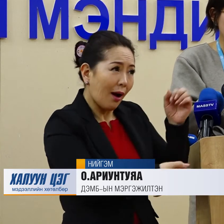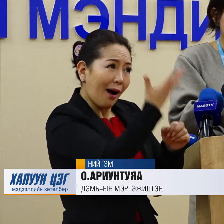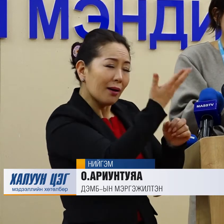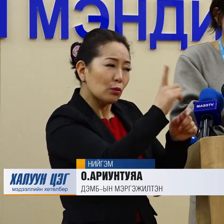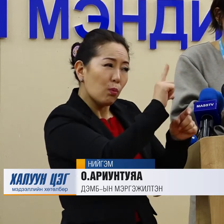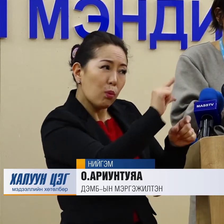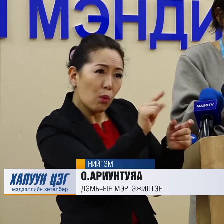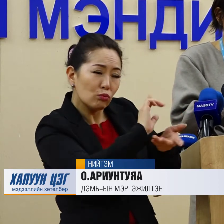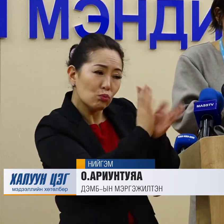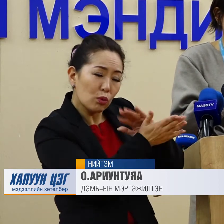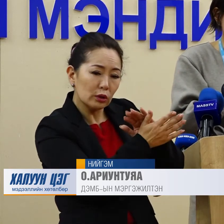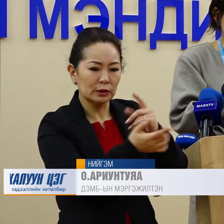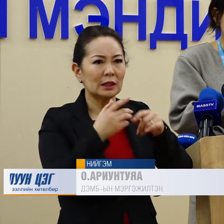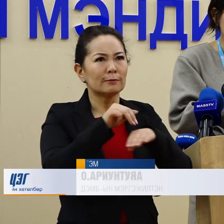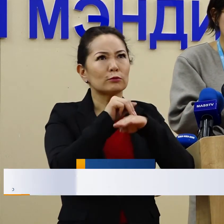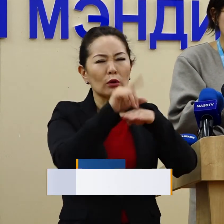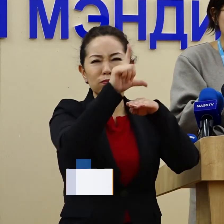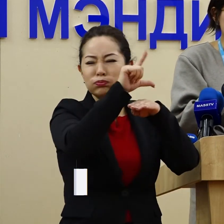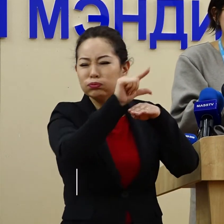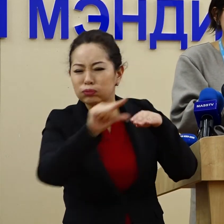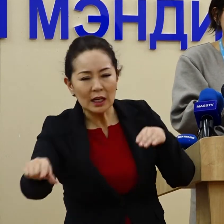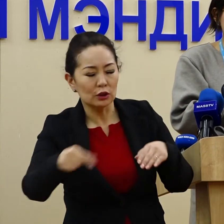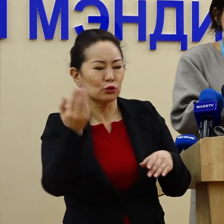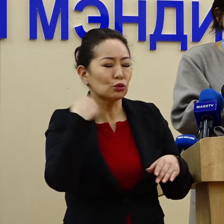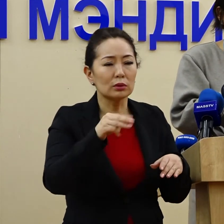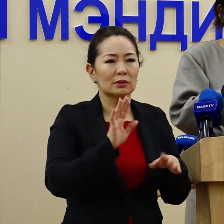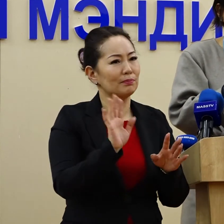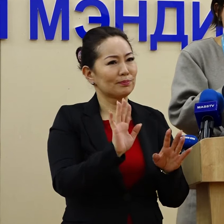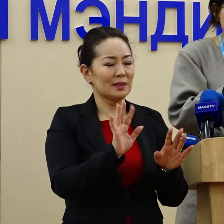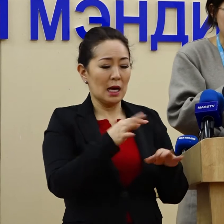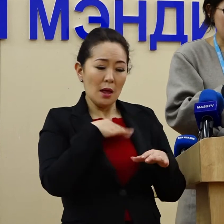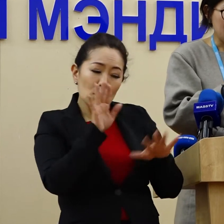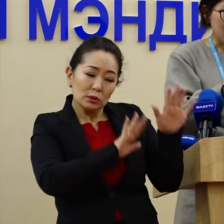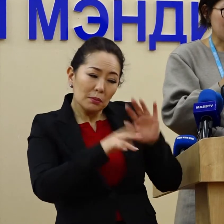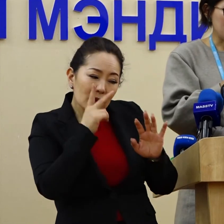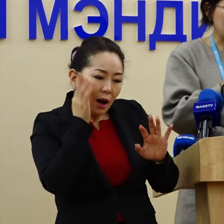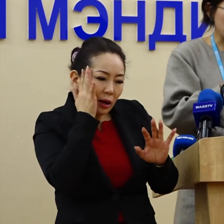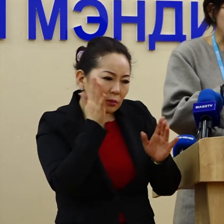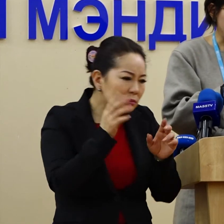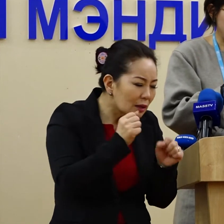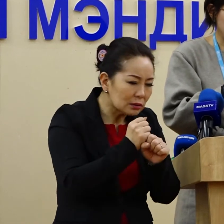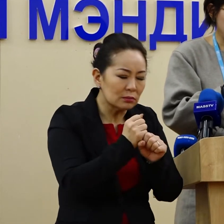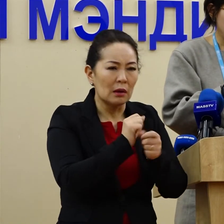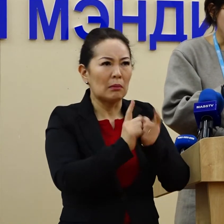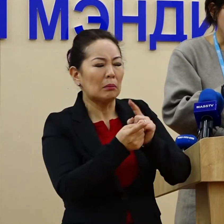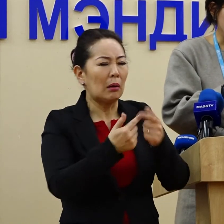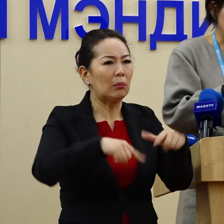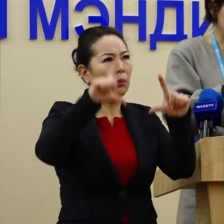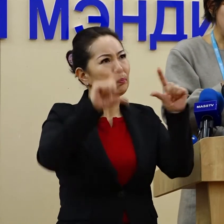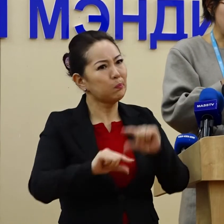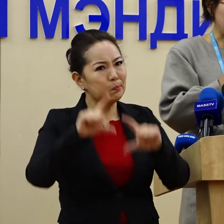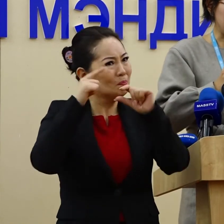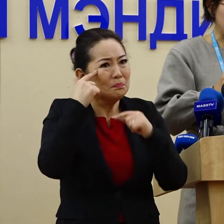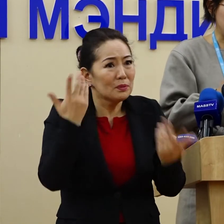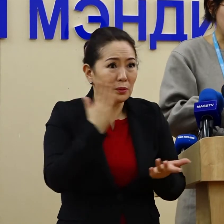ч тогтвортой буурна гэж үзэхэд эрт нөхцөл байдал авч байгаа арга хэмжээнээс хамааран яаж ч эргэж болохоор байна.